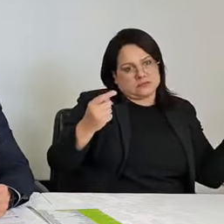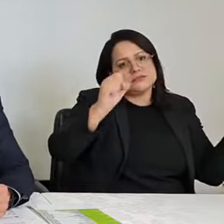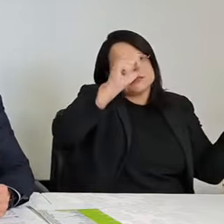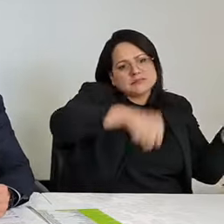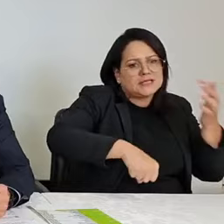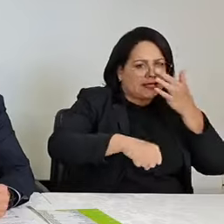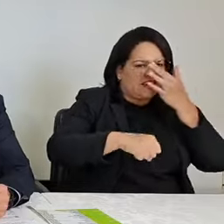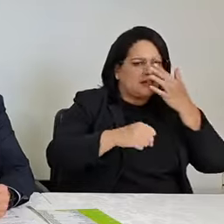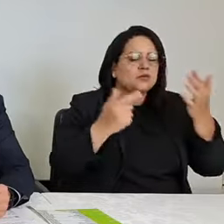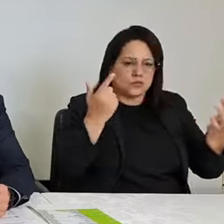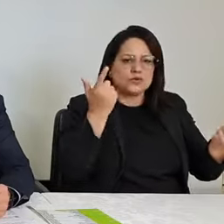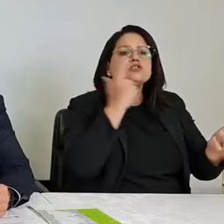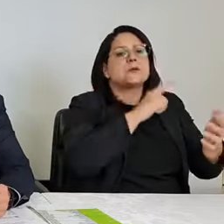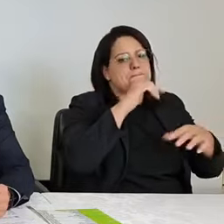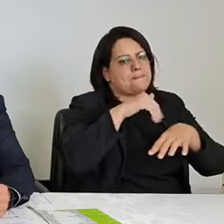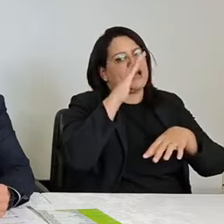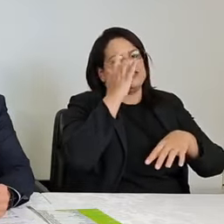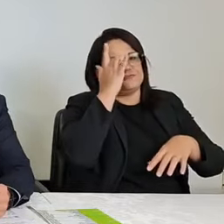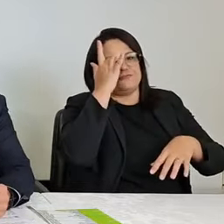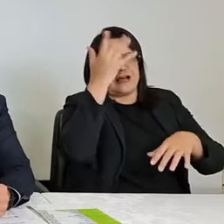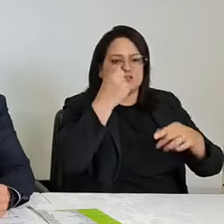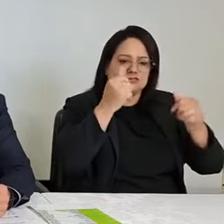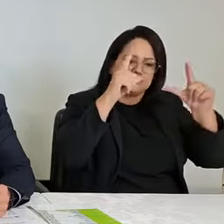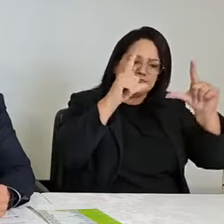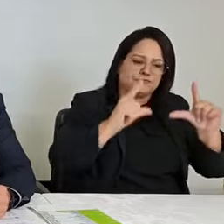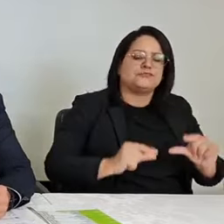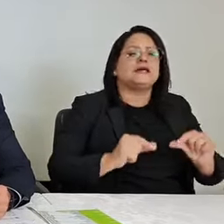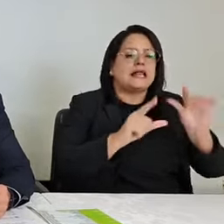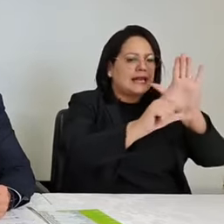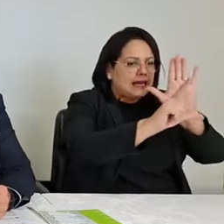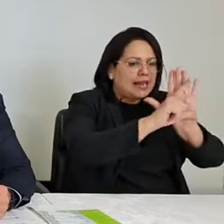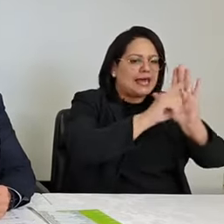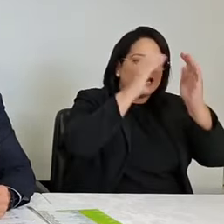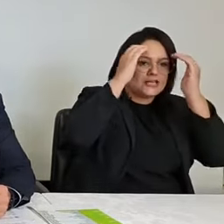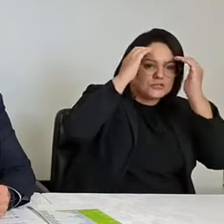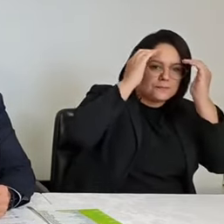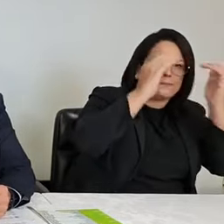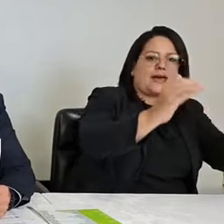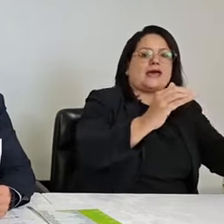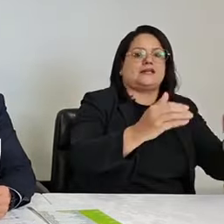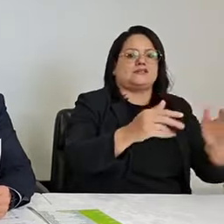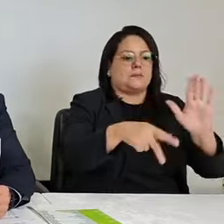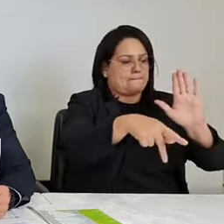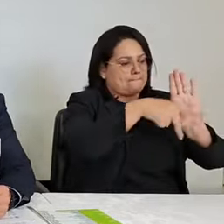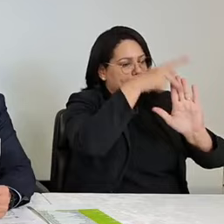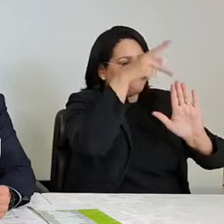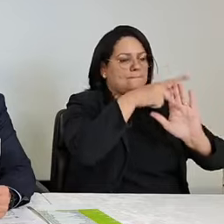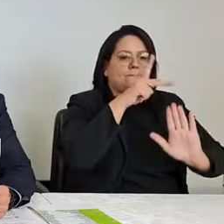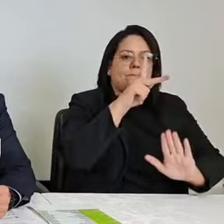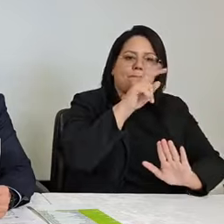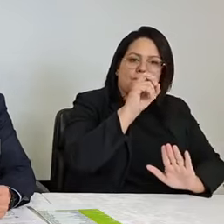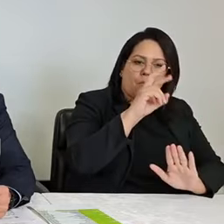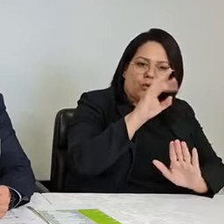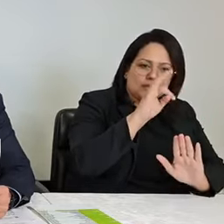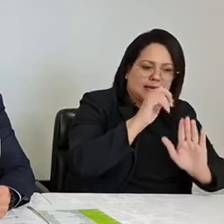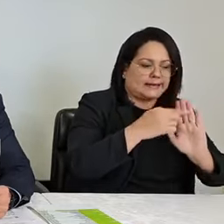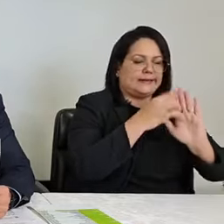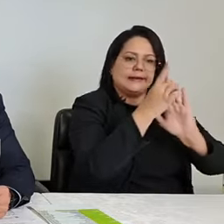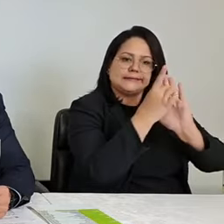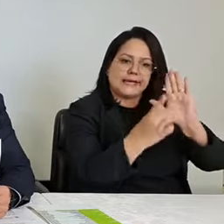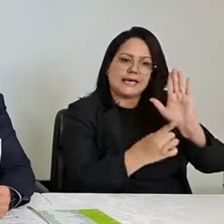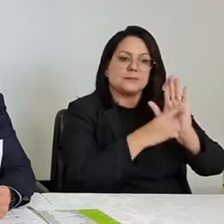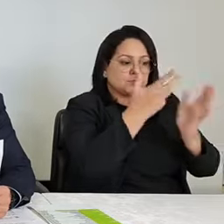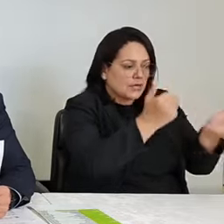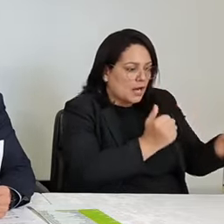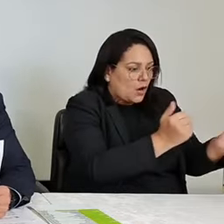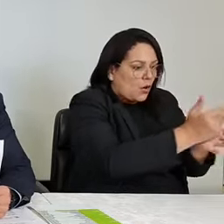facilitamos, não obviamente indo além da lei, né, mas com portarias e com decretos, a aquisição, porte